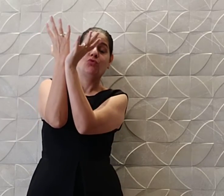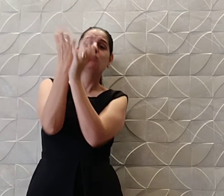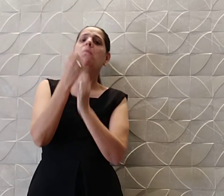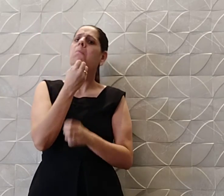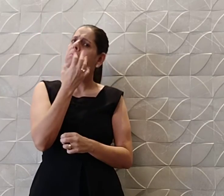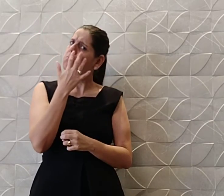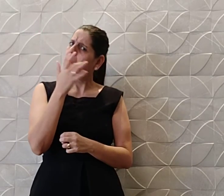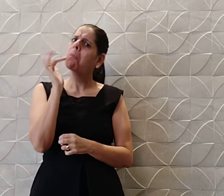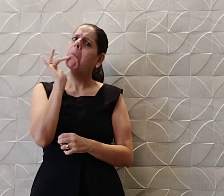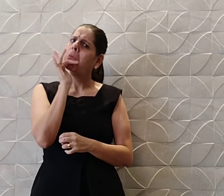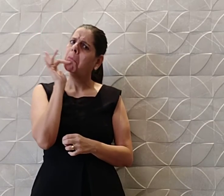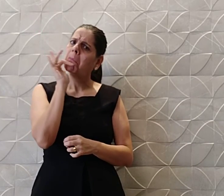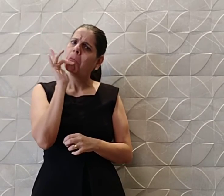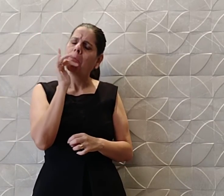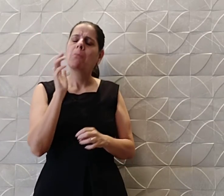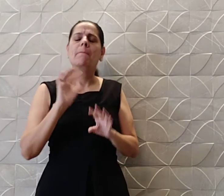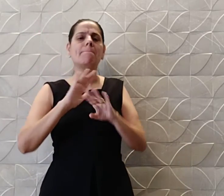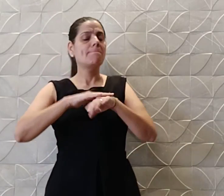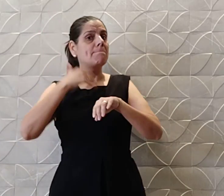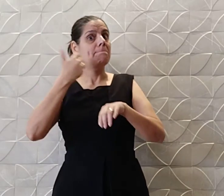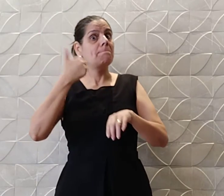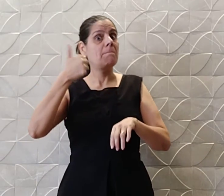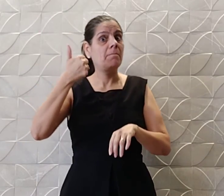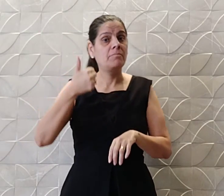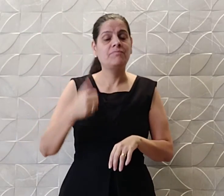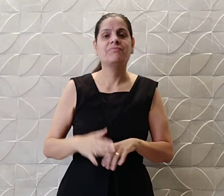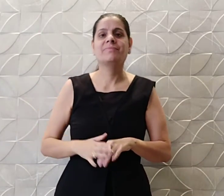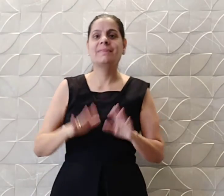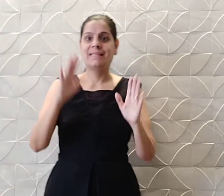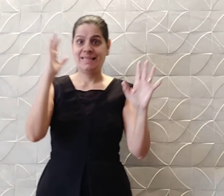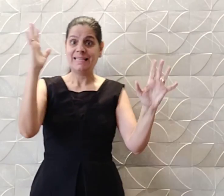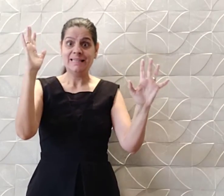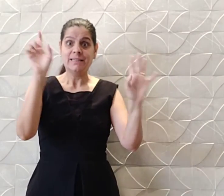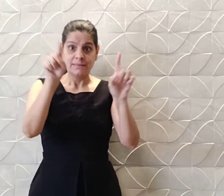Este texto nos revela o plano de salvação de Deus para todos os povos,